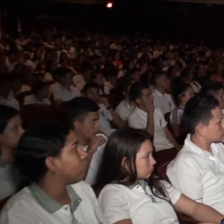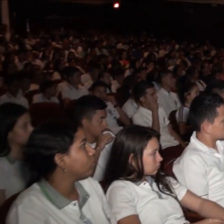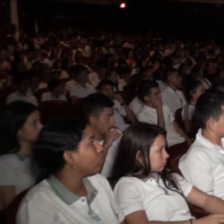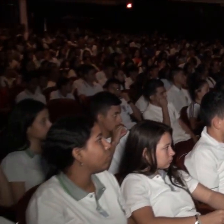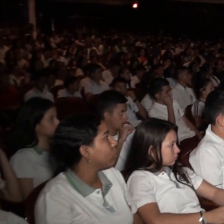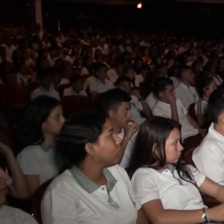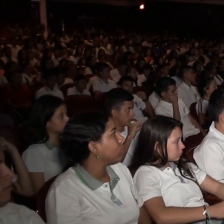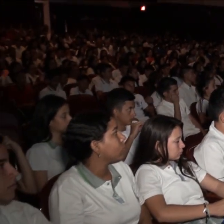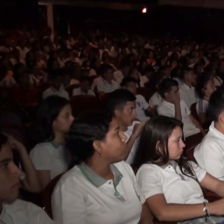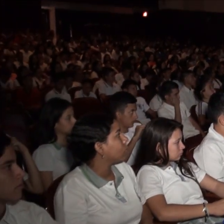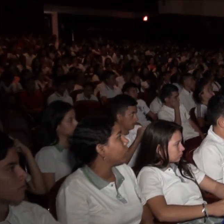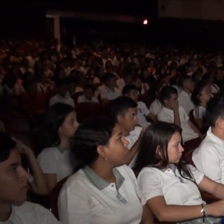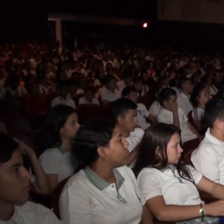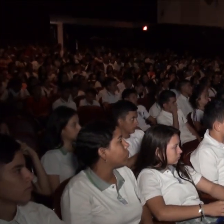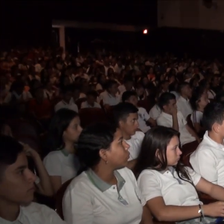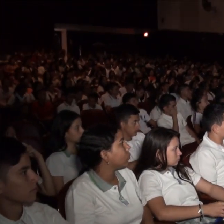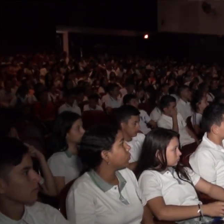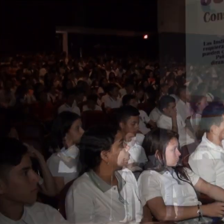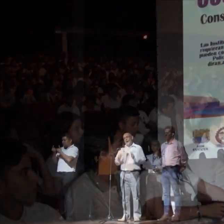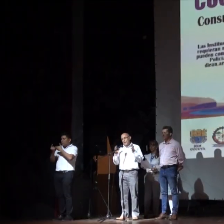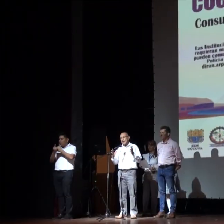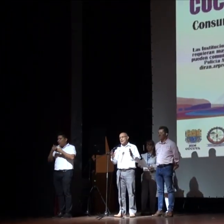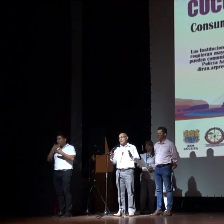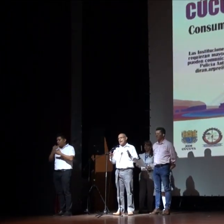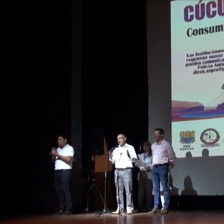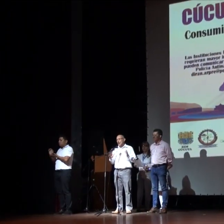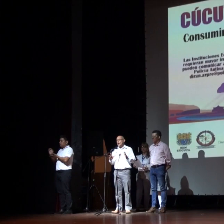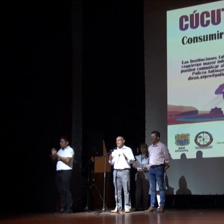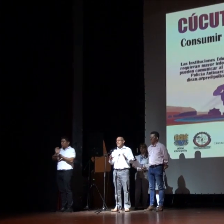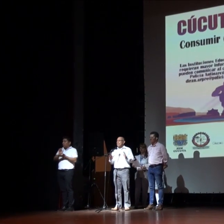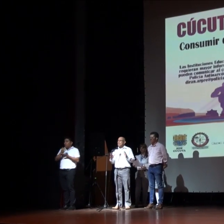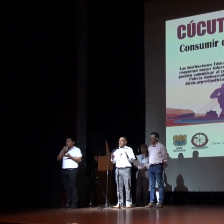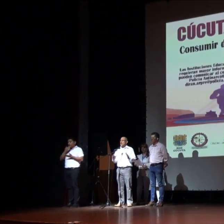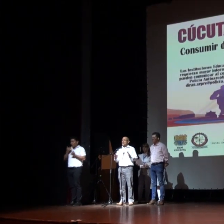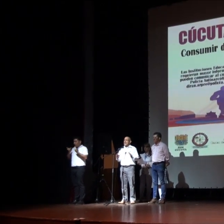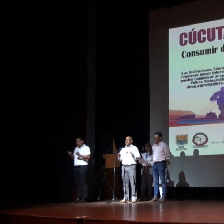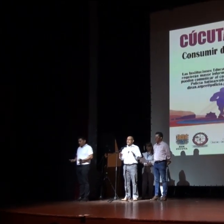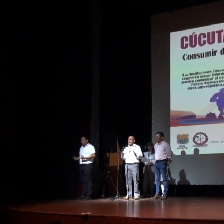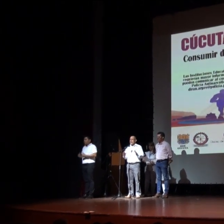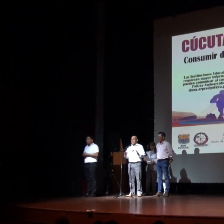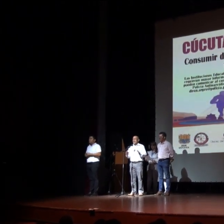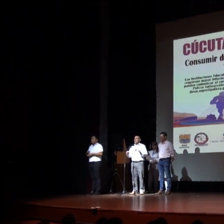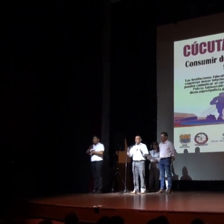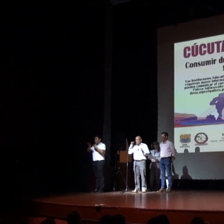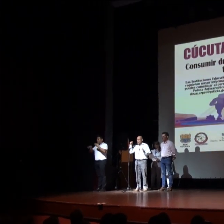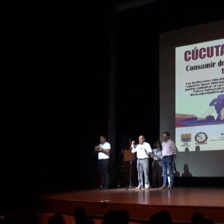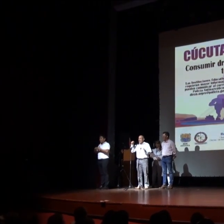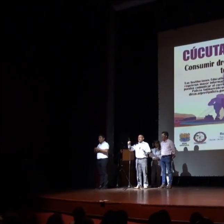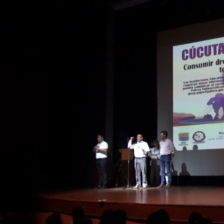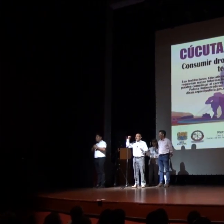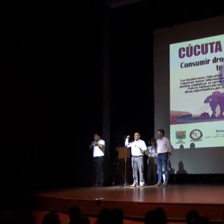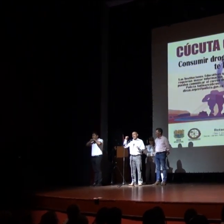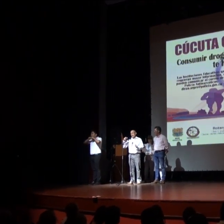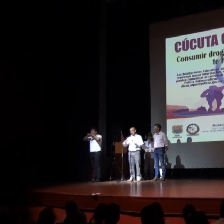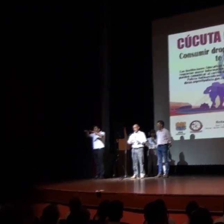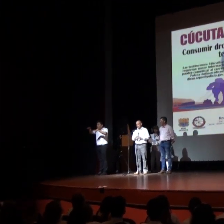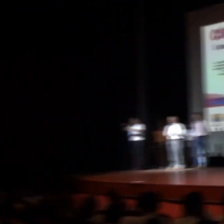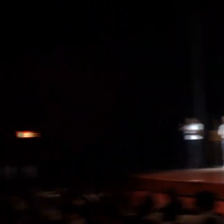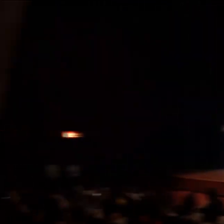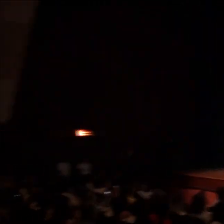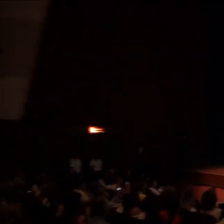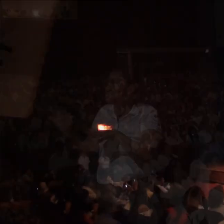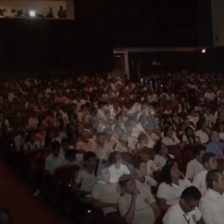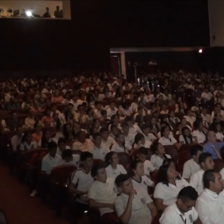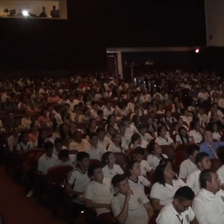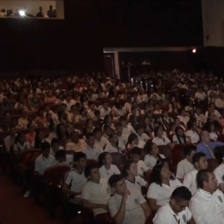a nuestros niños, a nuestras niñas y a nuestros jóvenes. Por eso es que hoy vamos todos a gritar Cúcuta contra la